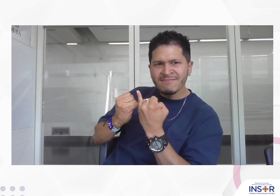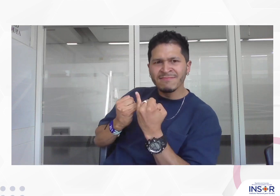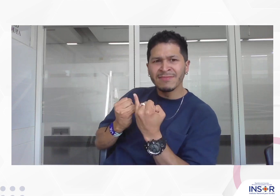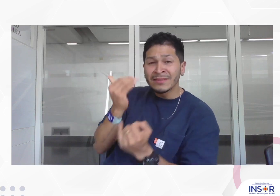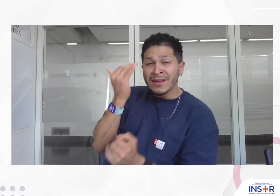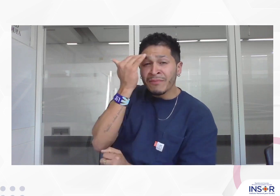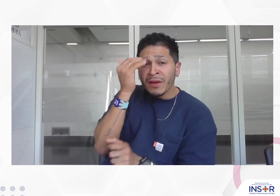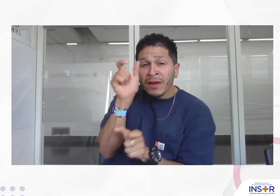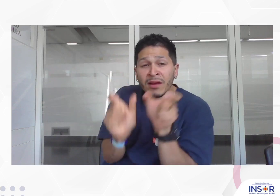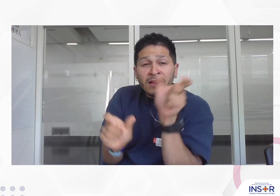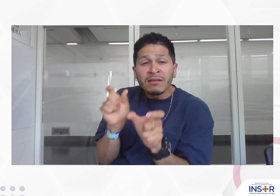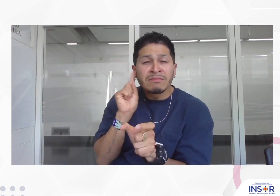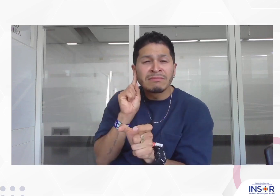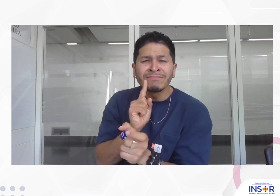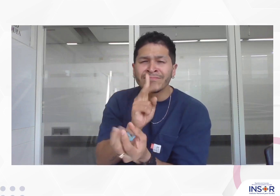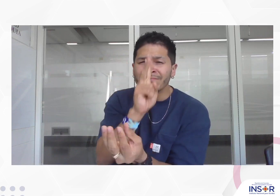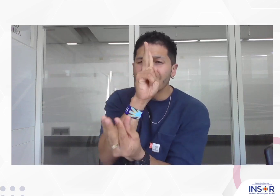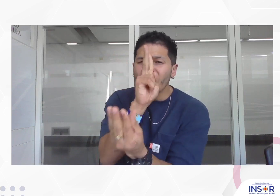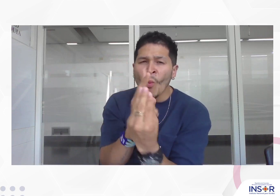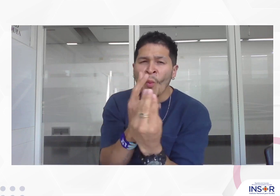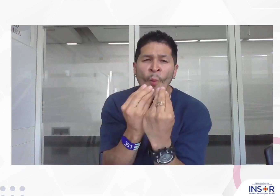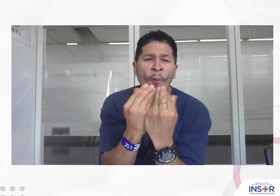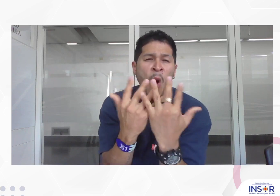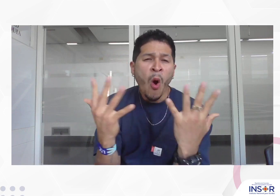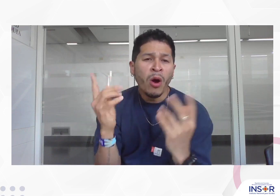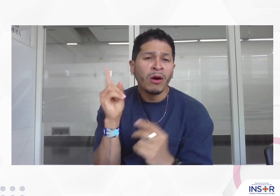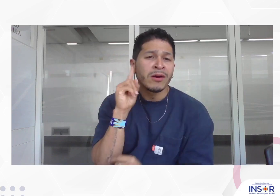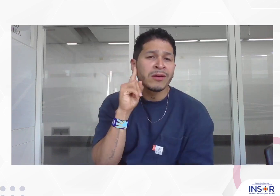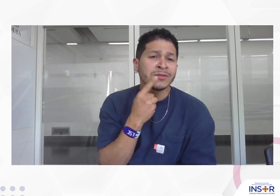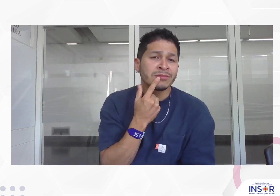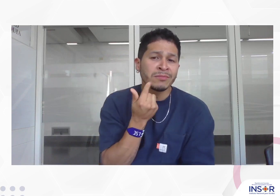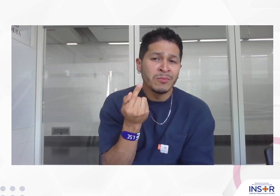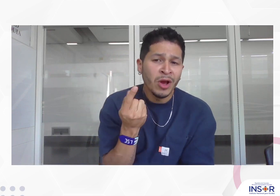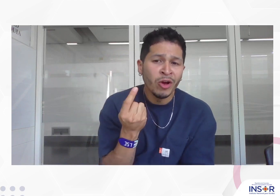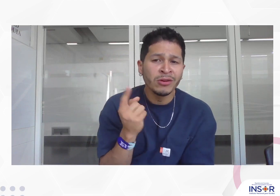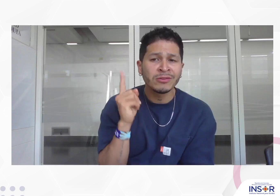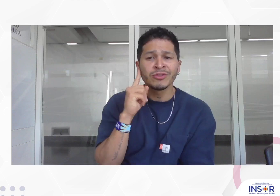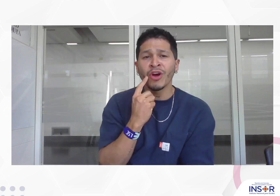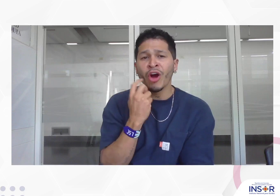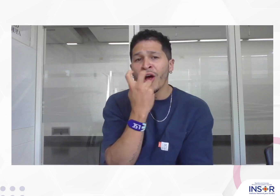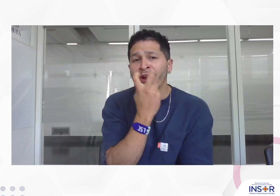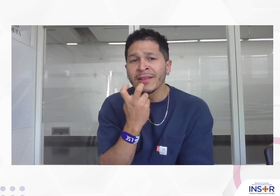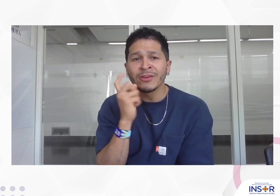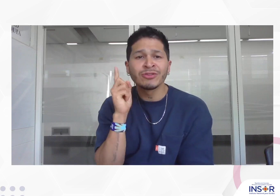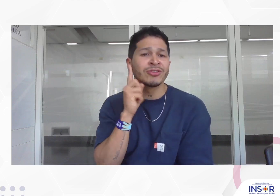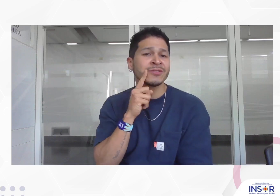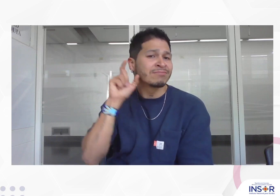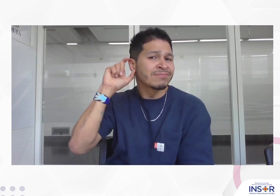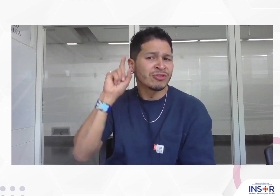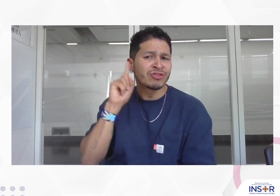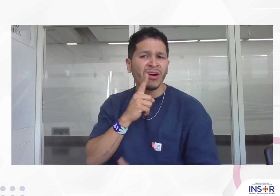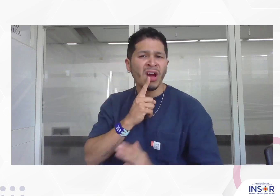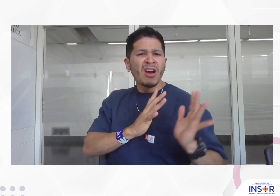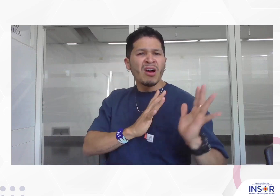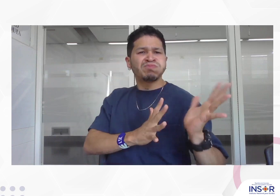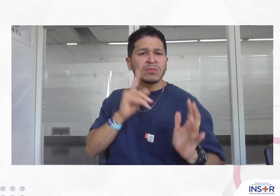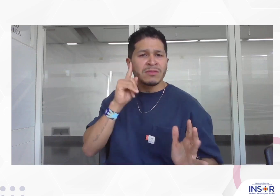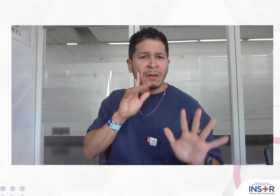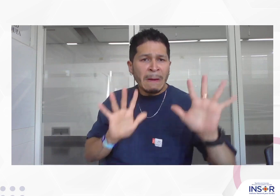la sordidad y que eso sirva para construir esa identidad sorda, porque sabemos que las personas sordas somos muy